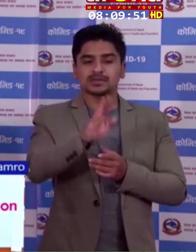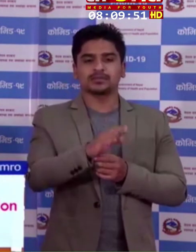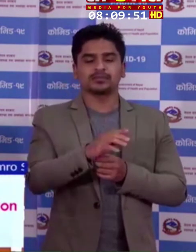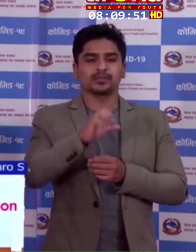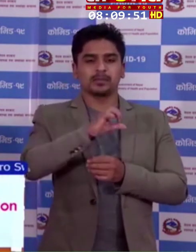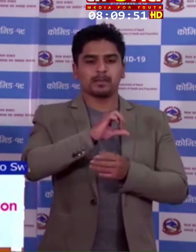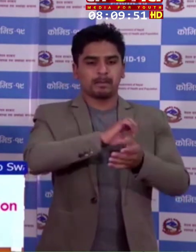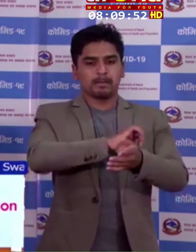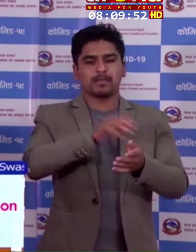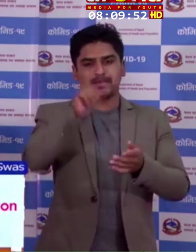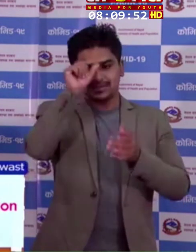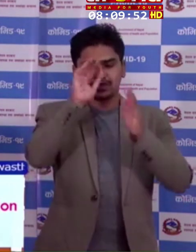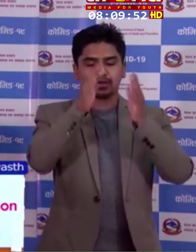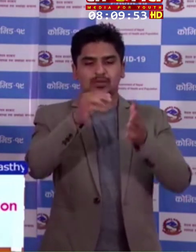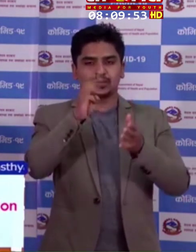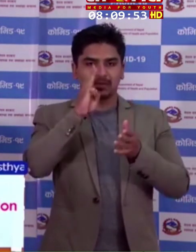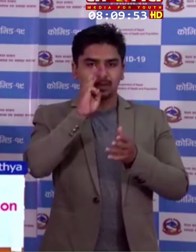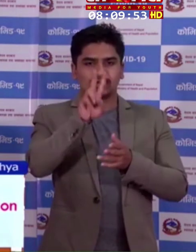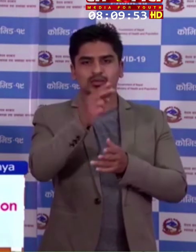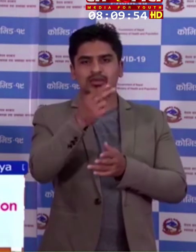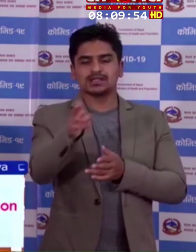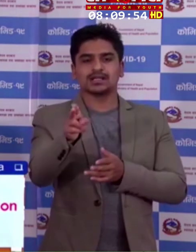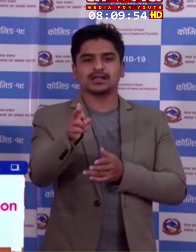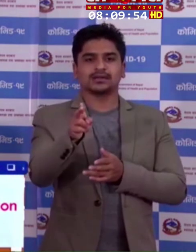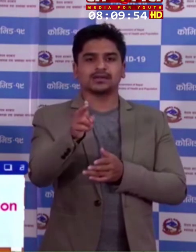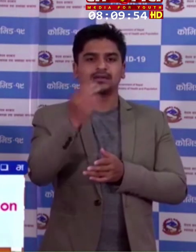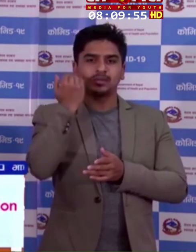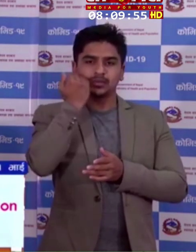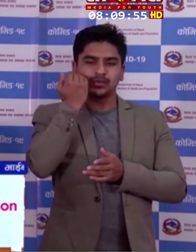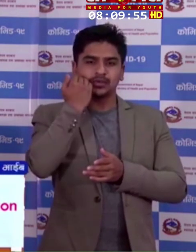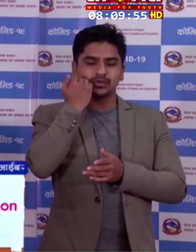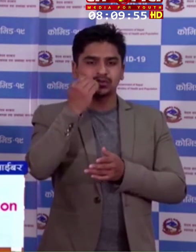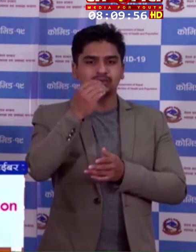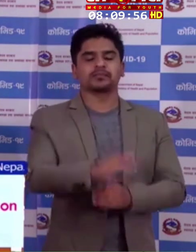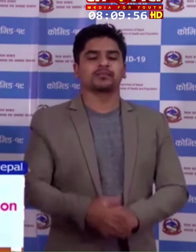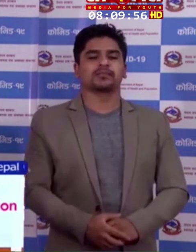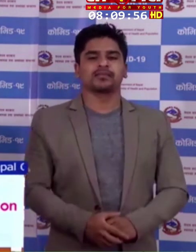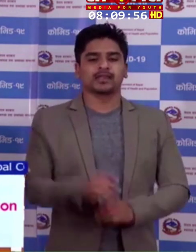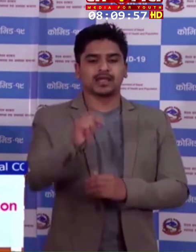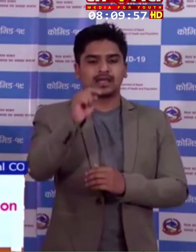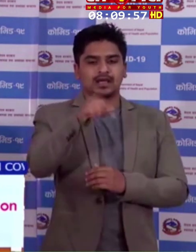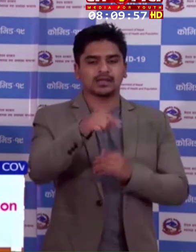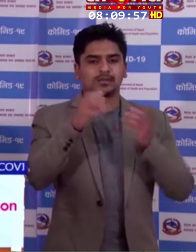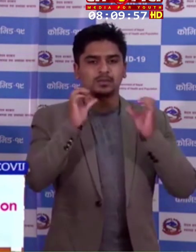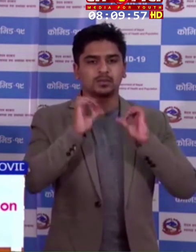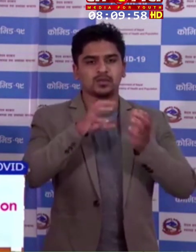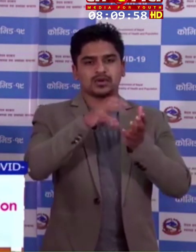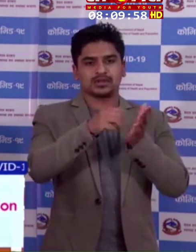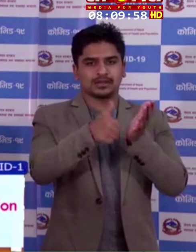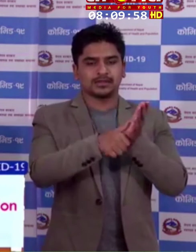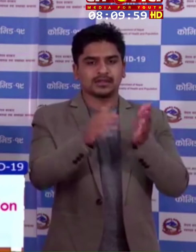जनस्वास्थ्य प्रयोगशाला जनकपुरमा 2 पुरुष सर्लाहीको हुनुहुन्छ। आज प्रयोगशालामा